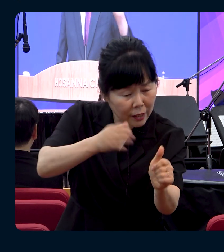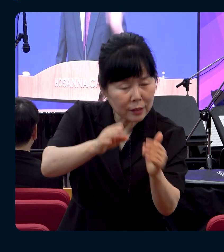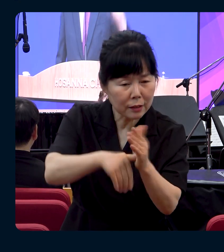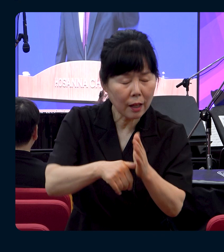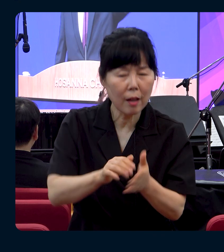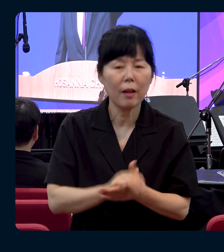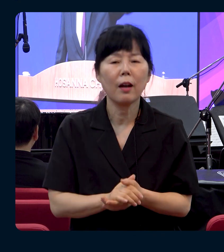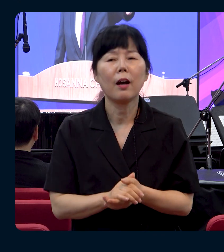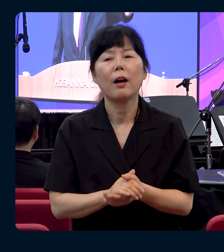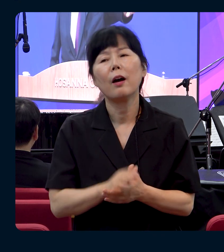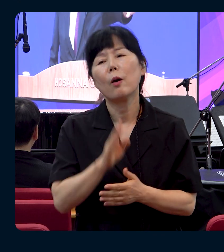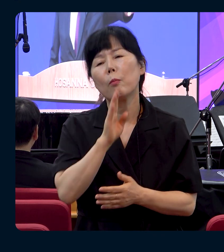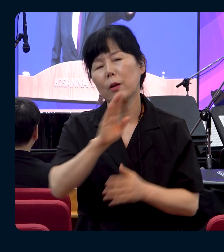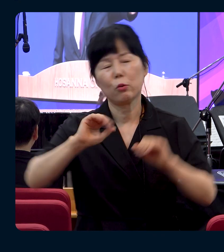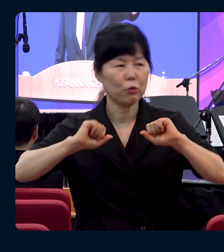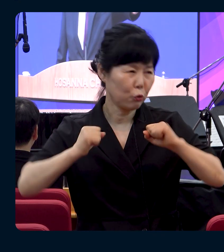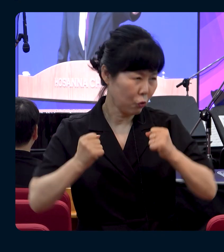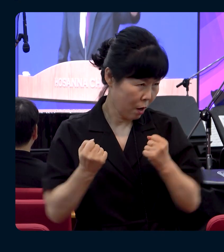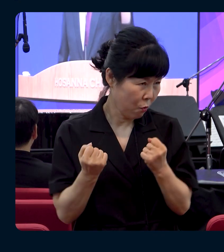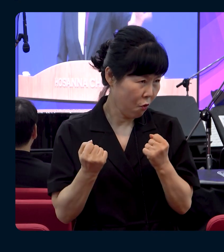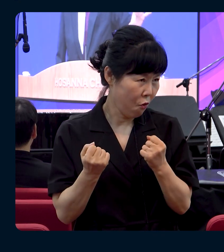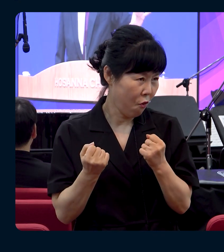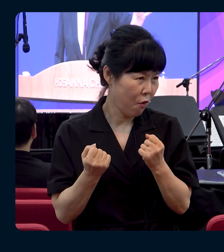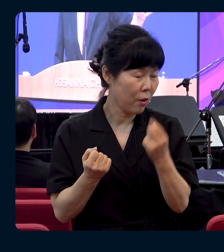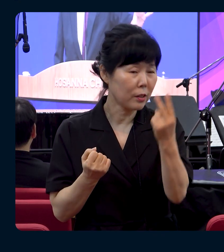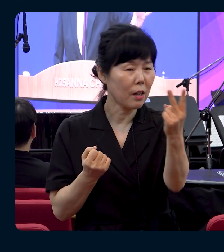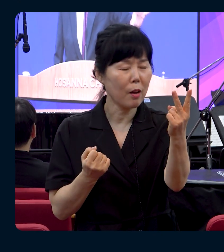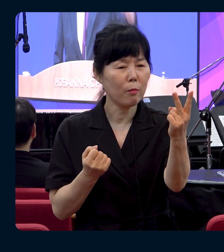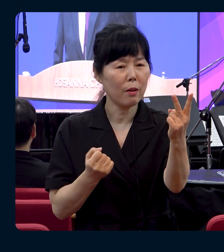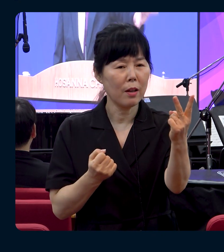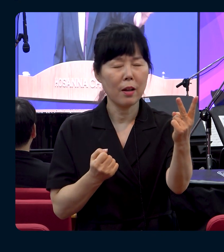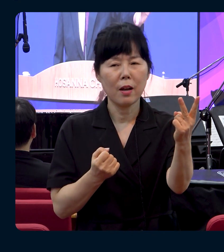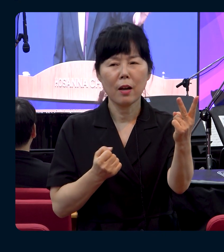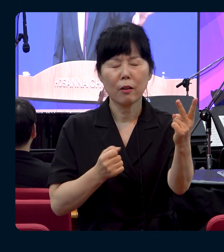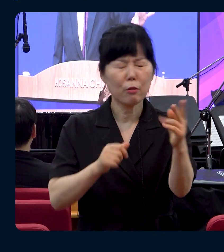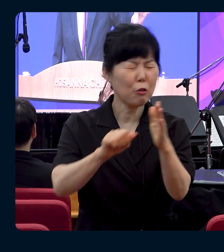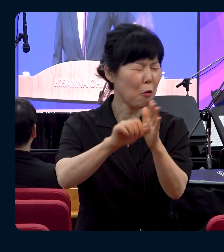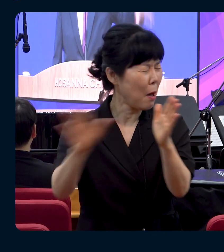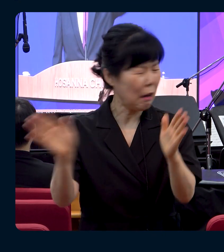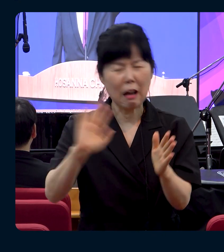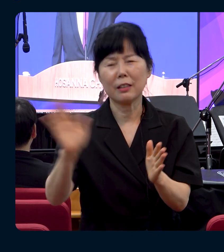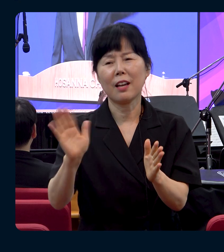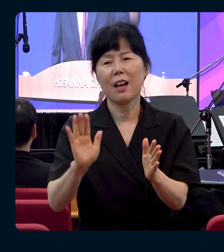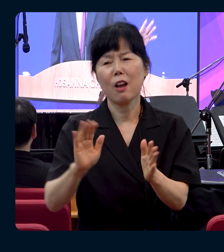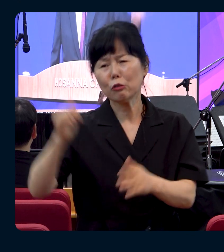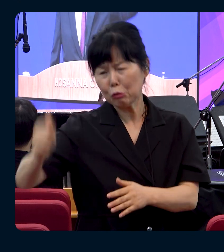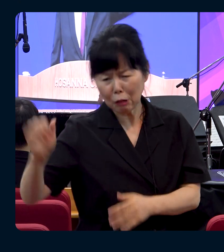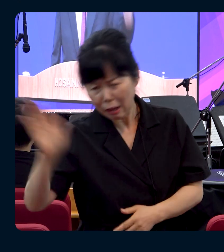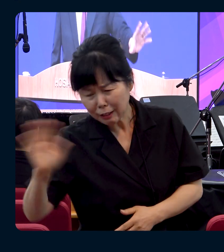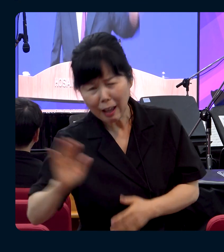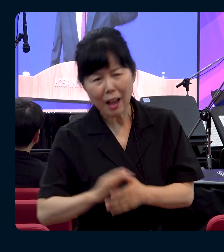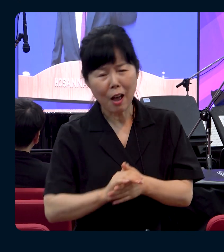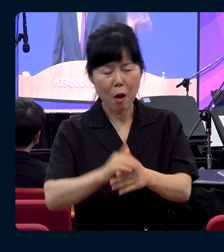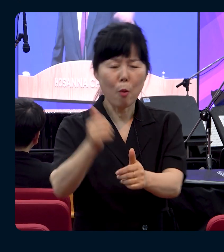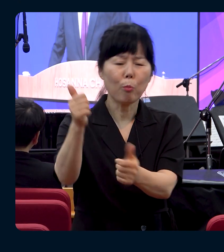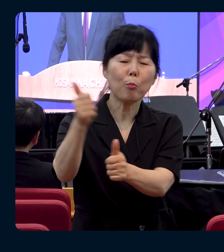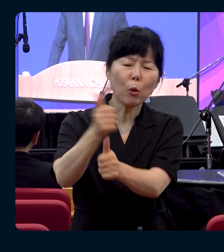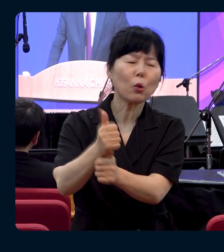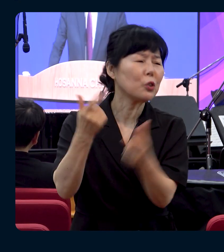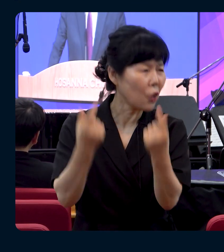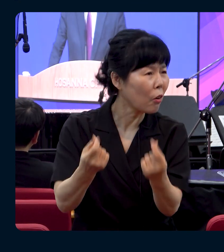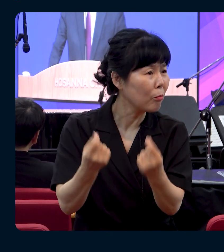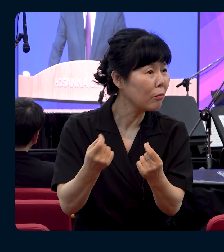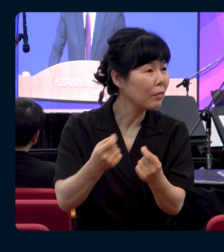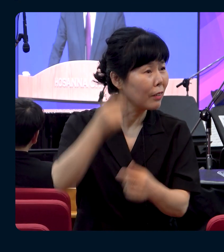순종하면서 그곳에 가서 이름도 없이 아무도 몰라도 그 모든 일을 감당하고 섬기고 그렇게 살아간